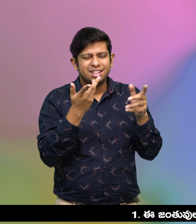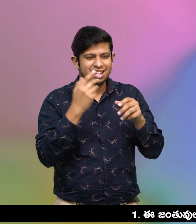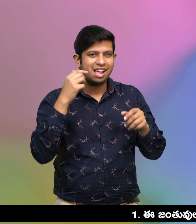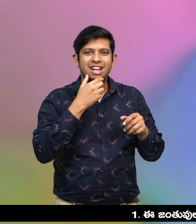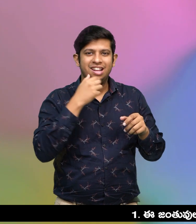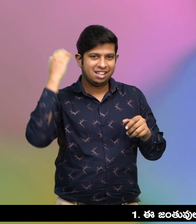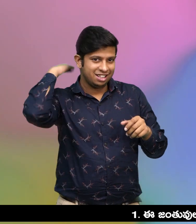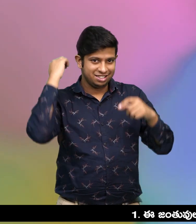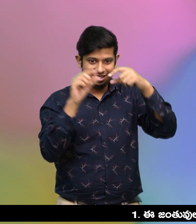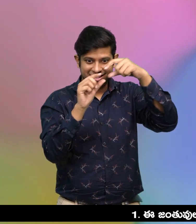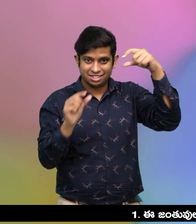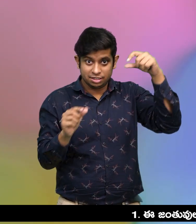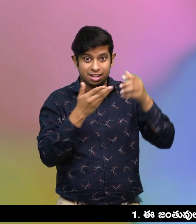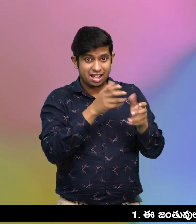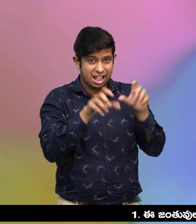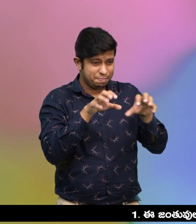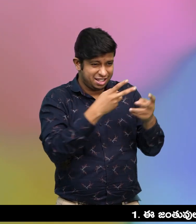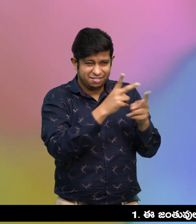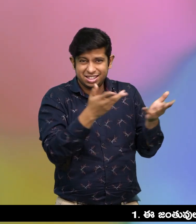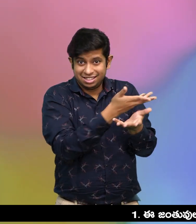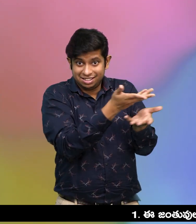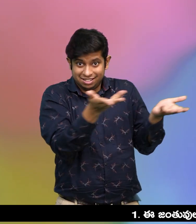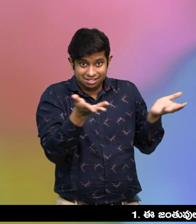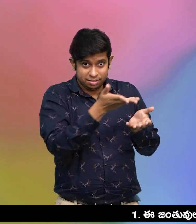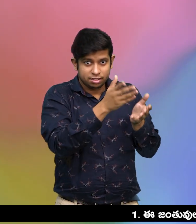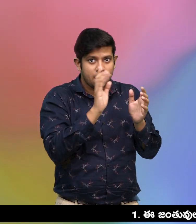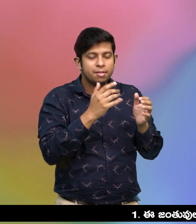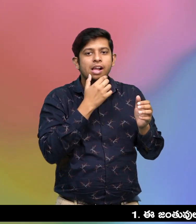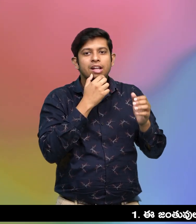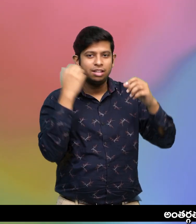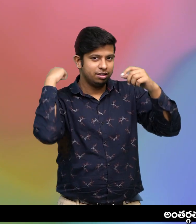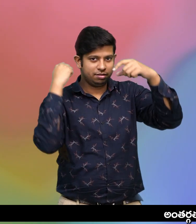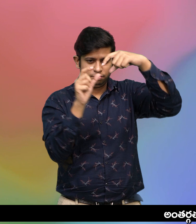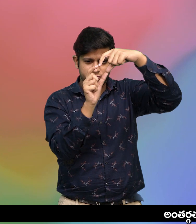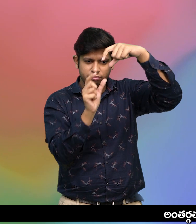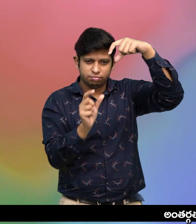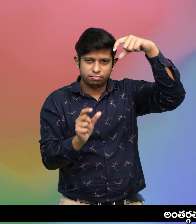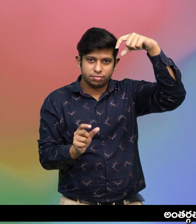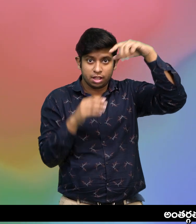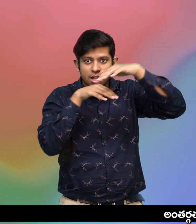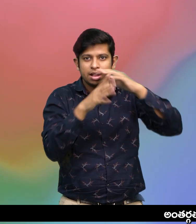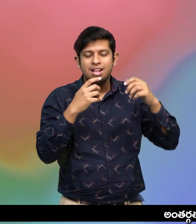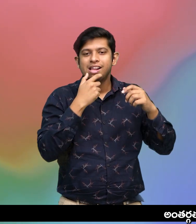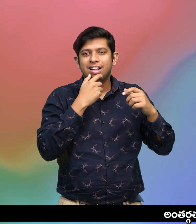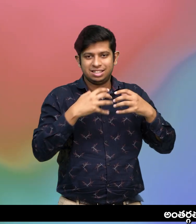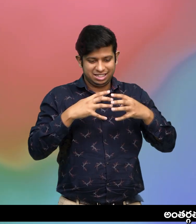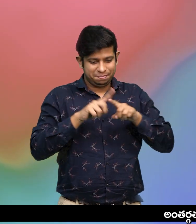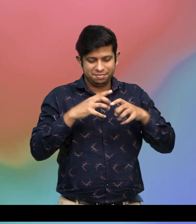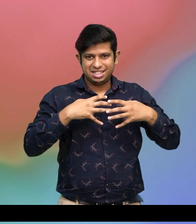1. ఈ జంతువులు నిజమైన వెన్నుపూస కాలం మరియు అంతర్గత అస్థిపంజరం కలిగి ఉంటాయి. ఇది